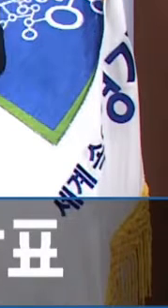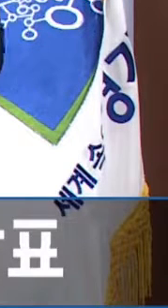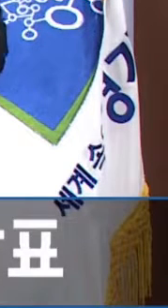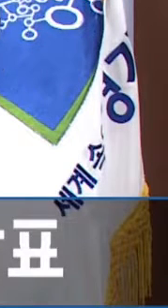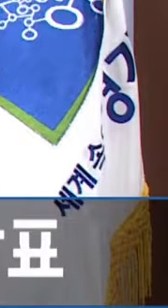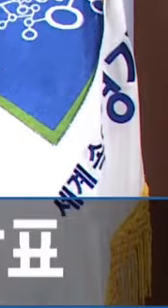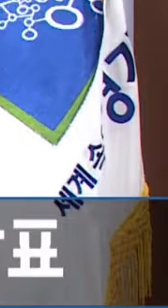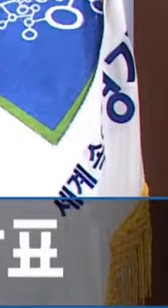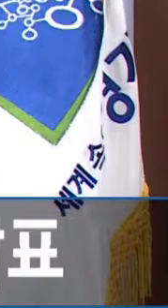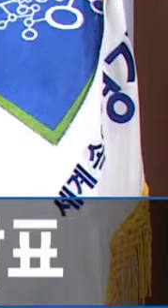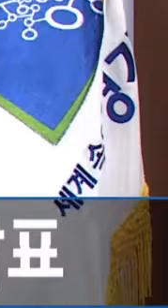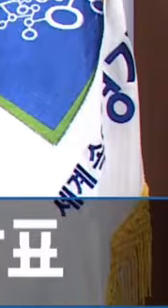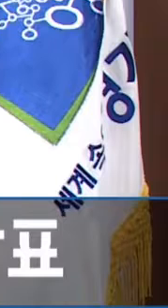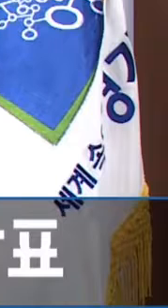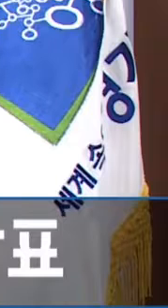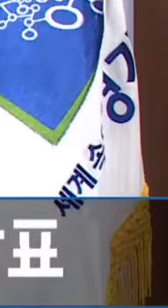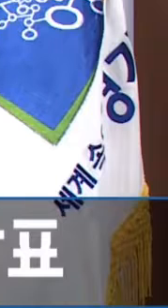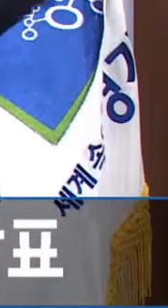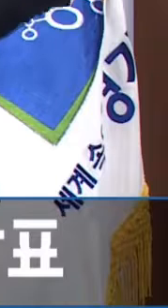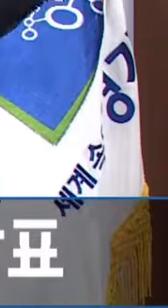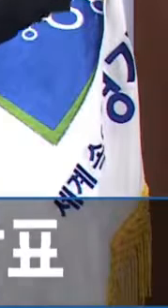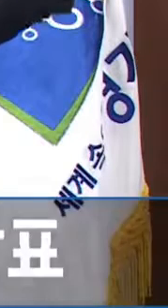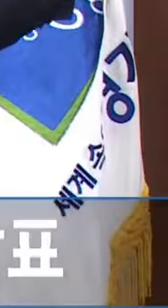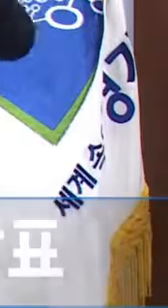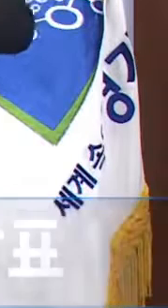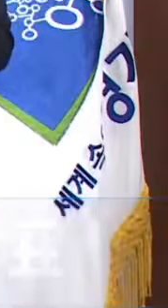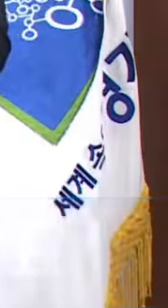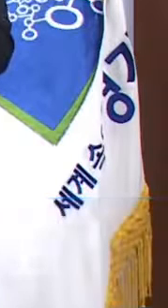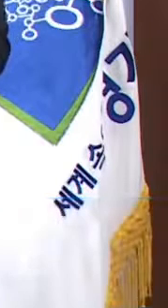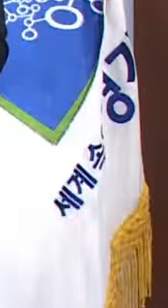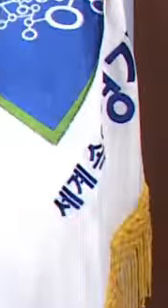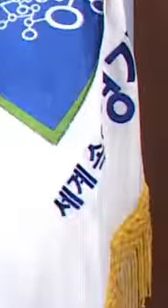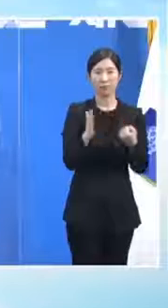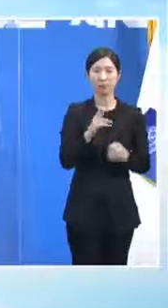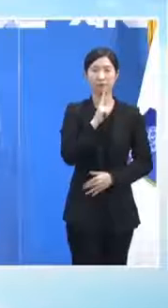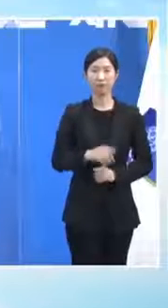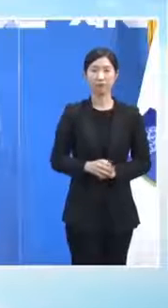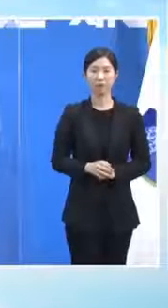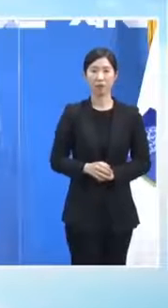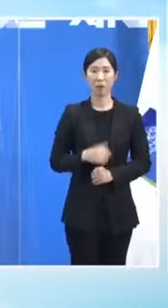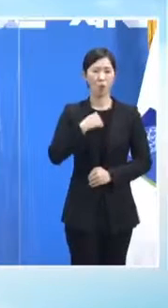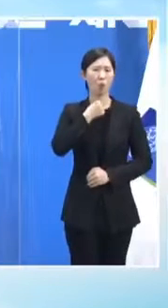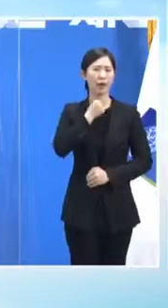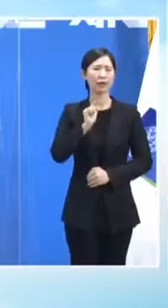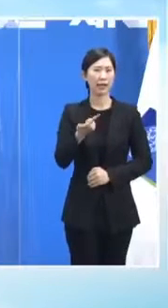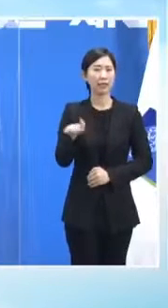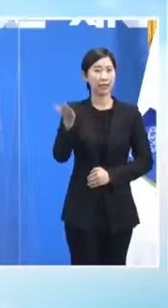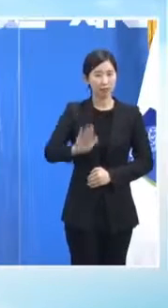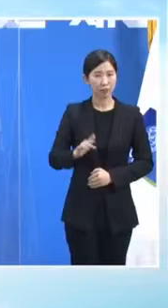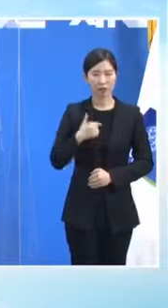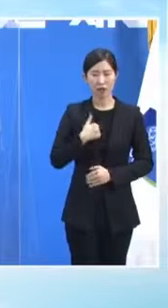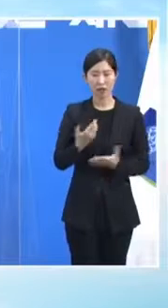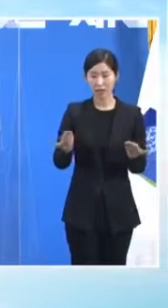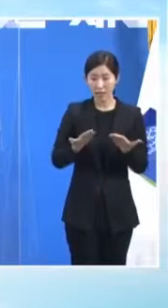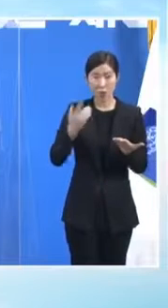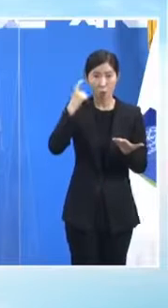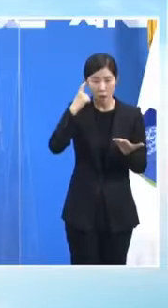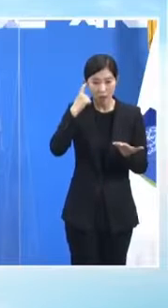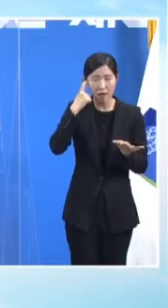있다고 답변하였습니다. 비자발적으로 프리랜서가 되었다고 답한 응답자는 자신의 전문 분야가